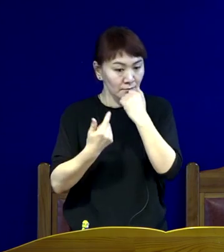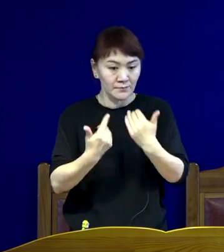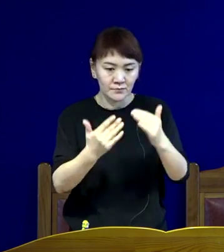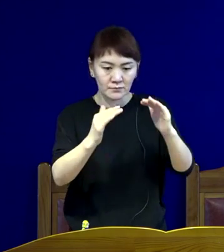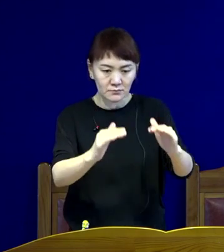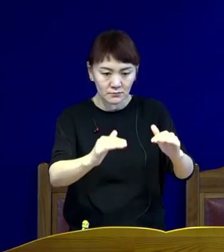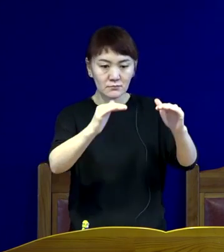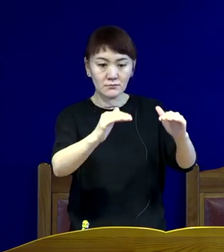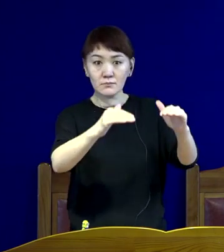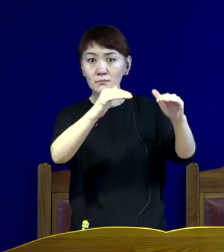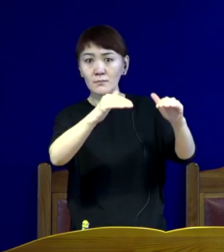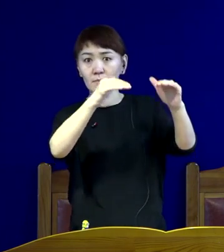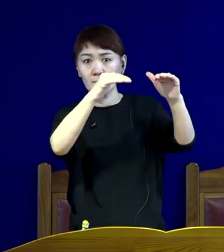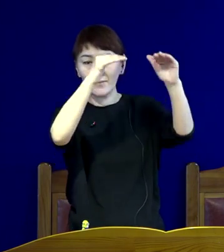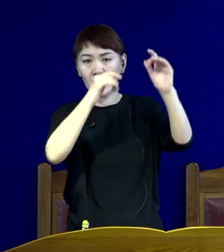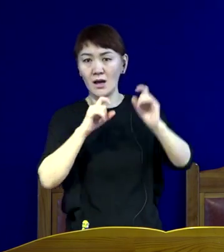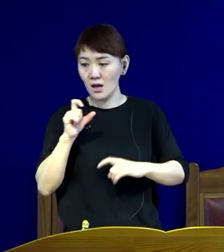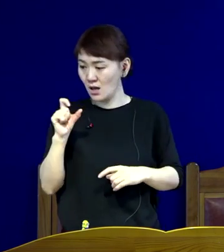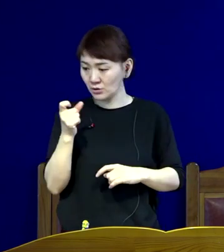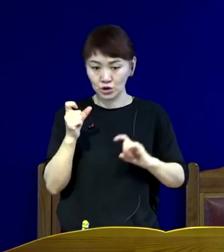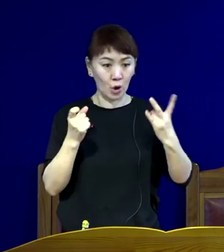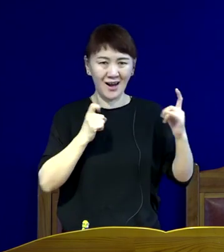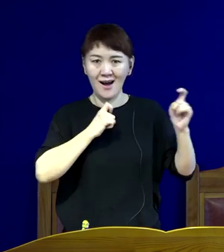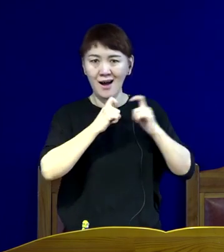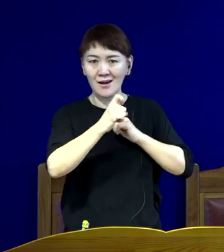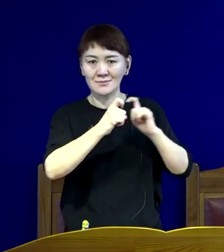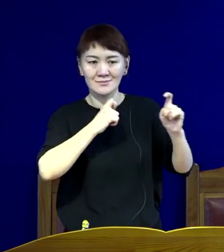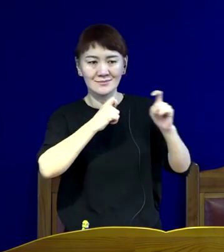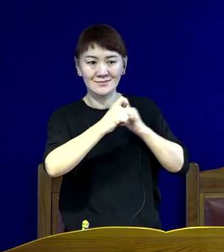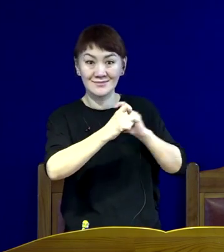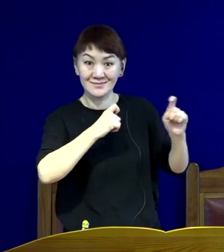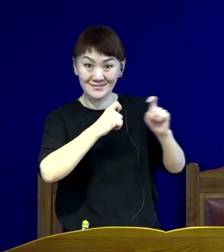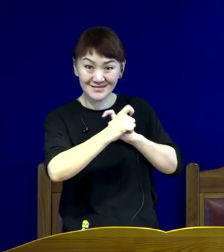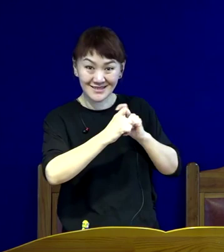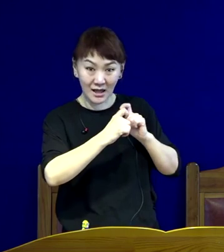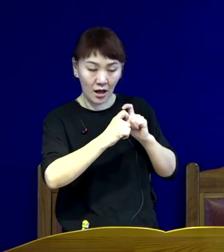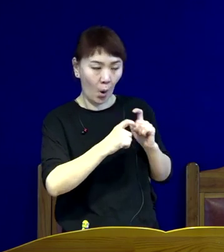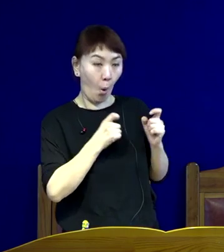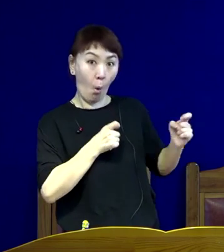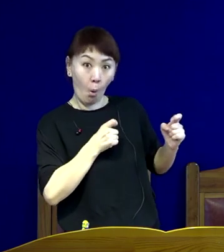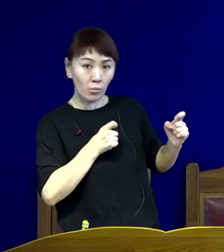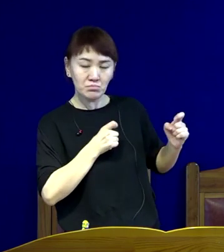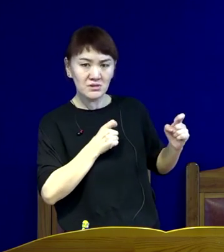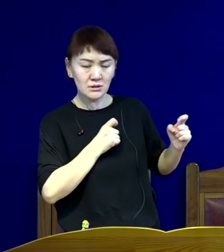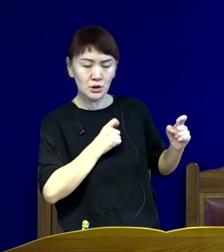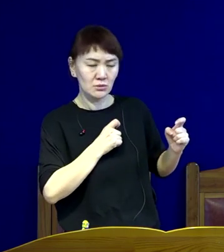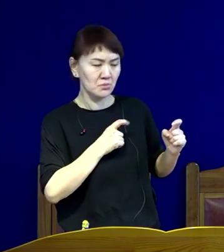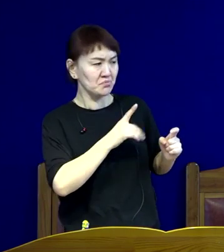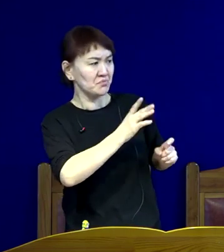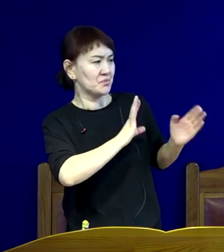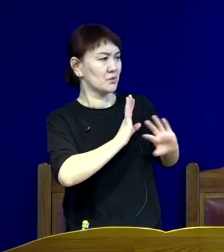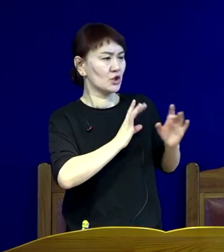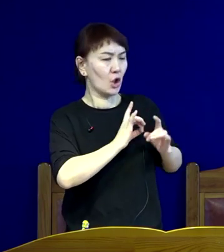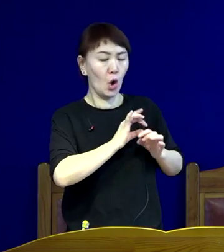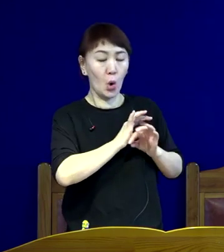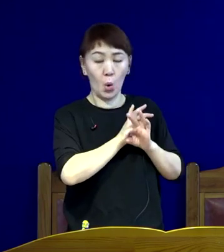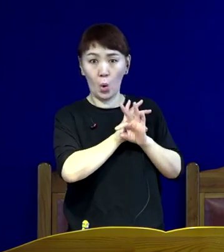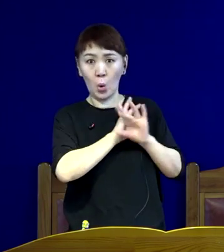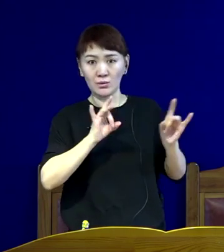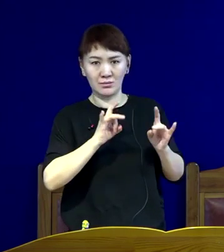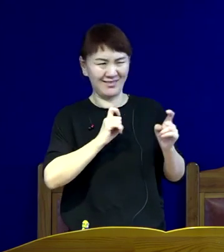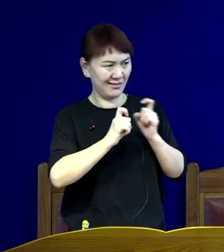болох тусам эхнэр нөхрийн харилцаа байн өөрчлөгдөх боломжтой нөхцөл байдлыг үүсгэдэг. За би үнэхээр нэг гайхсан зүйл